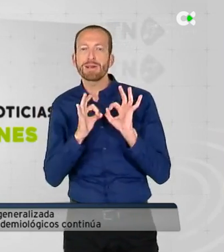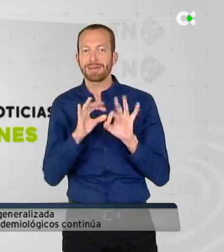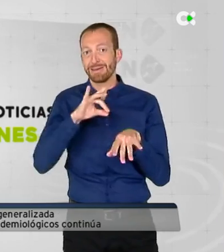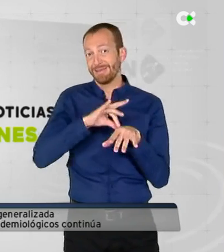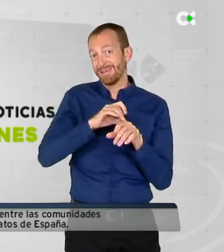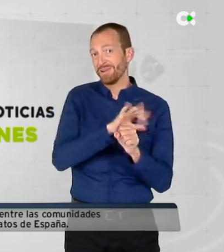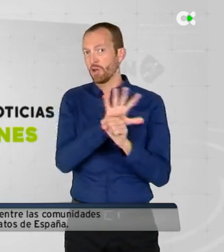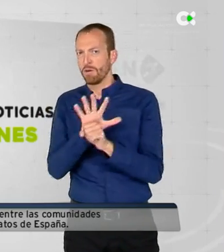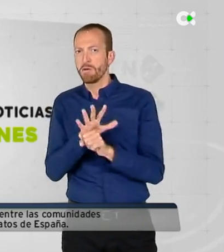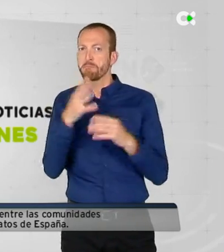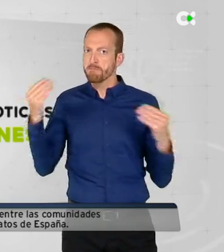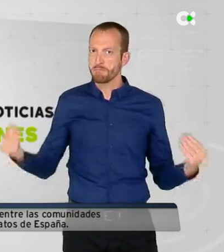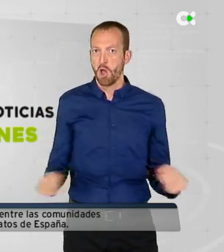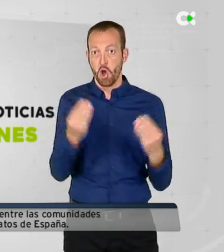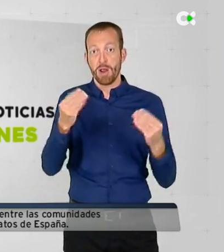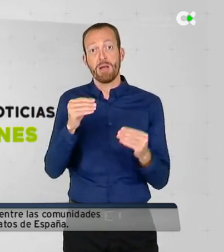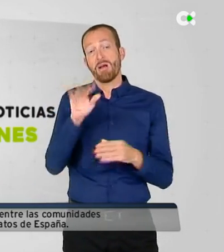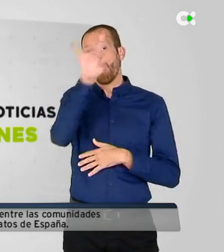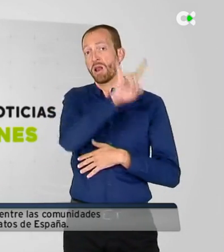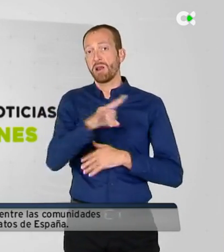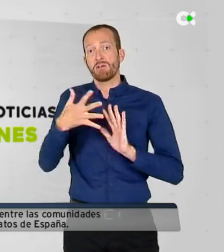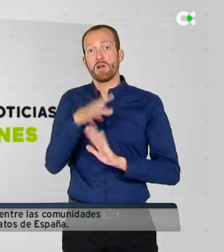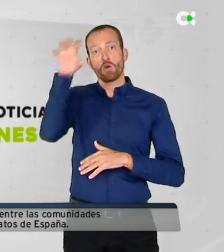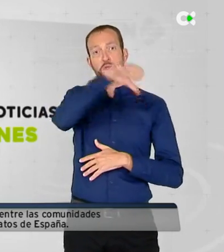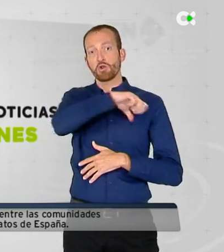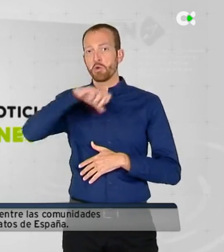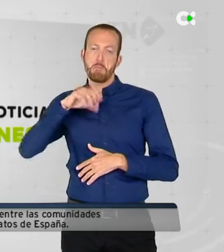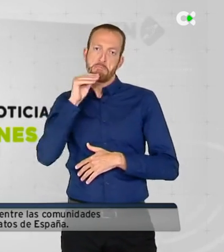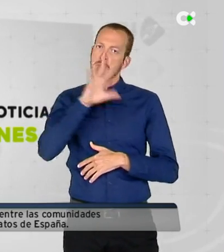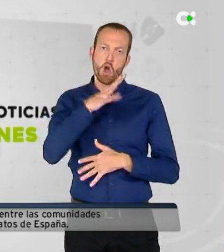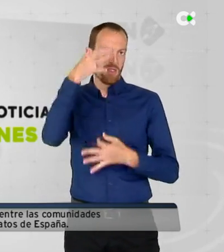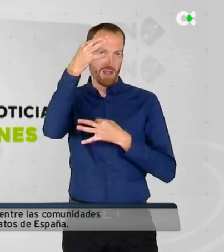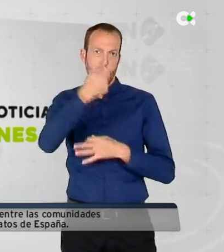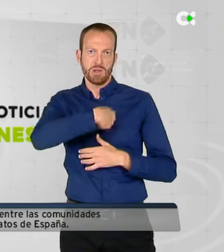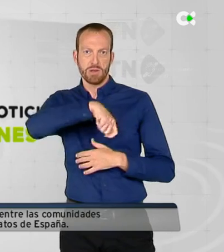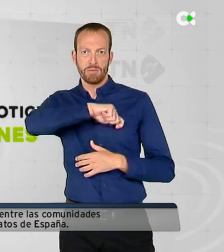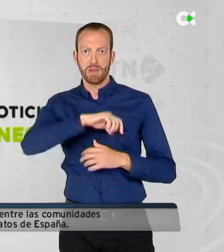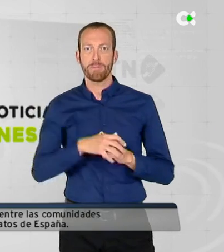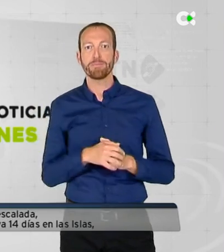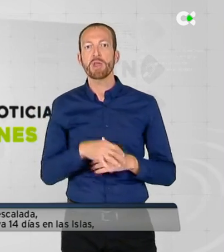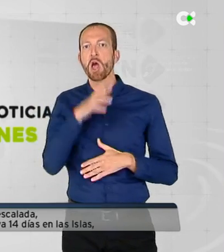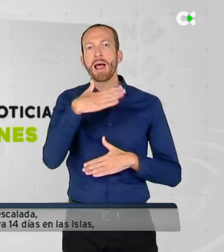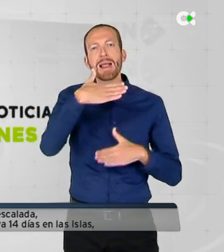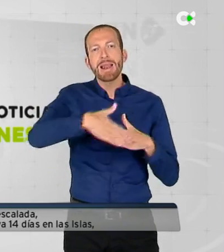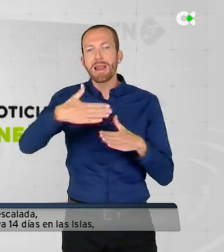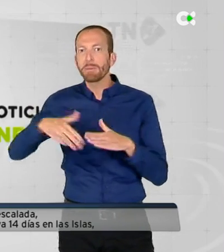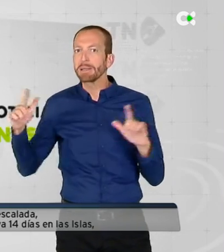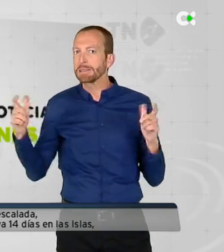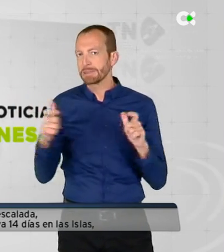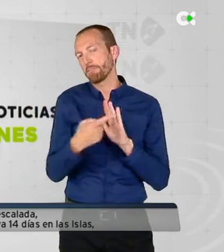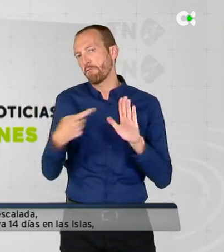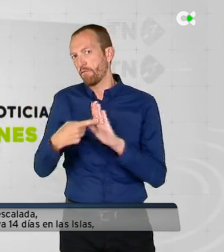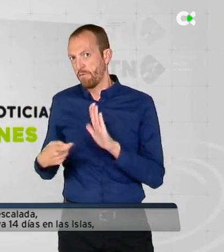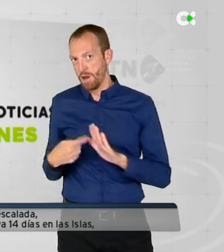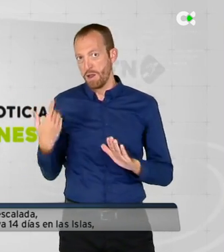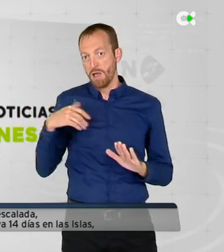continúa y sitúa ya a Canarias entre las comunidades con mejores datos de España. La desescalada que comenzó hace